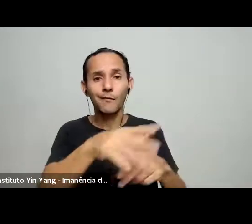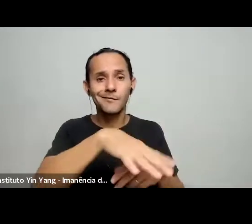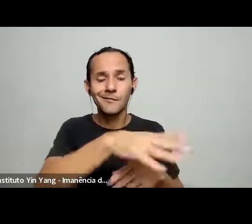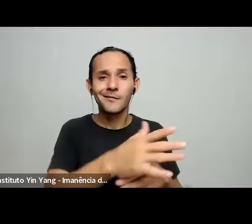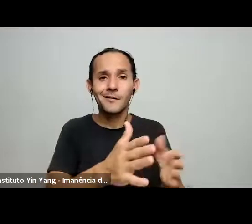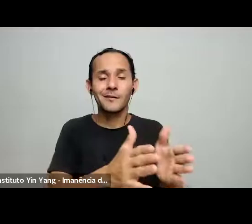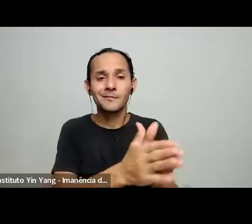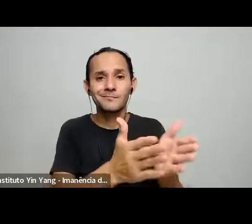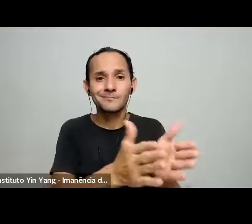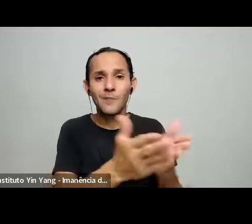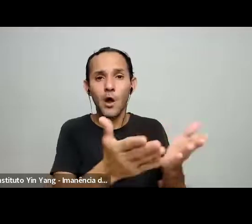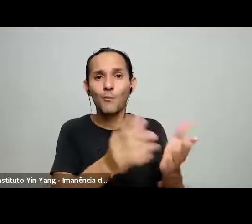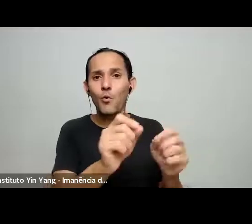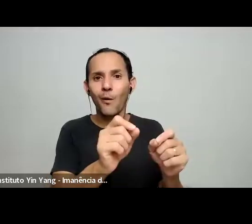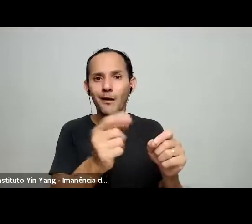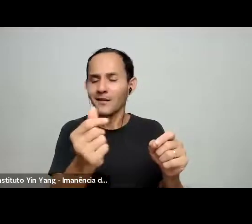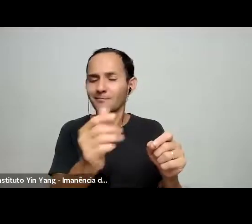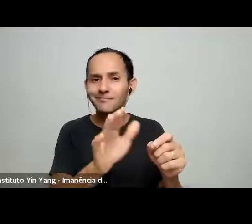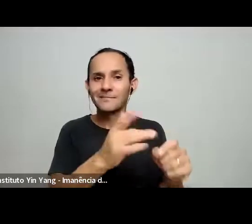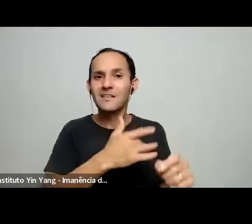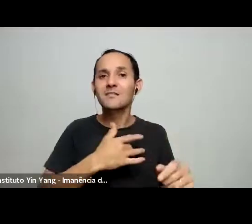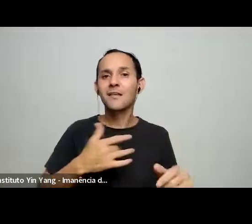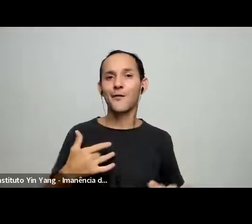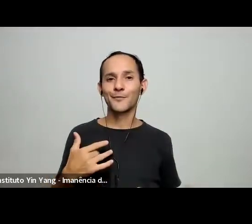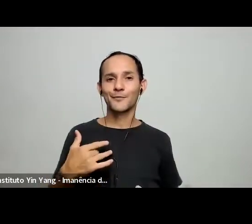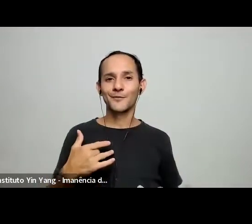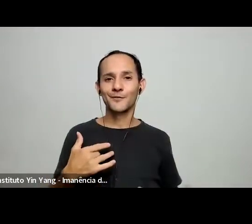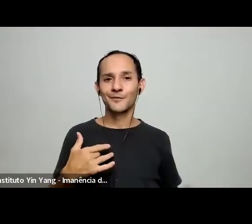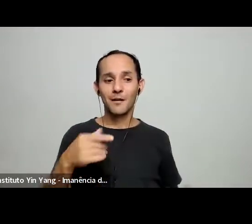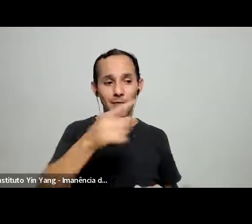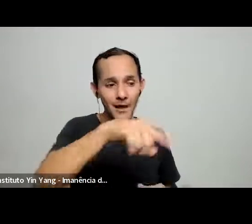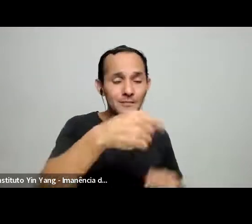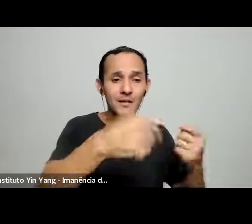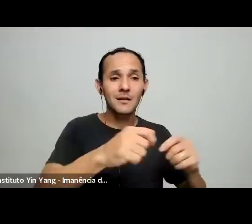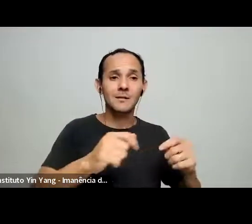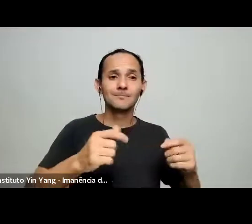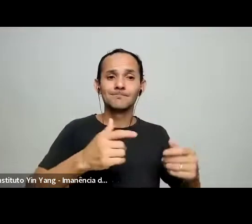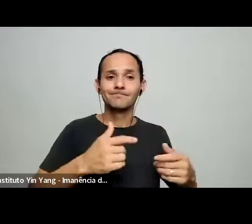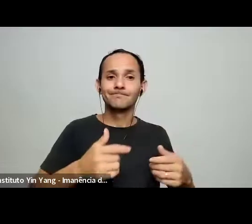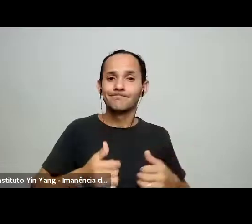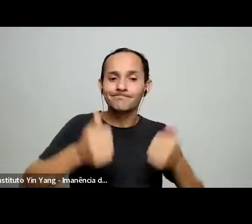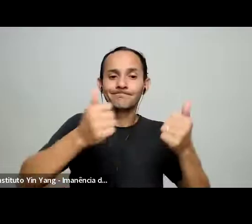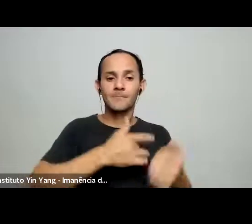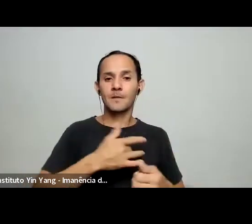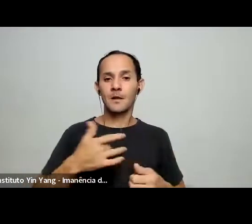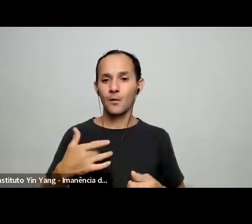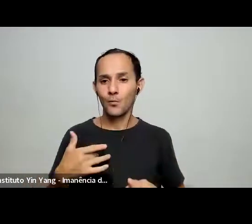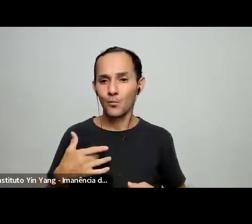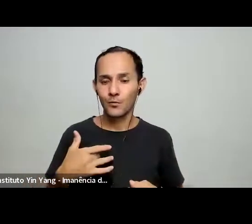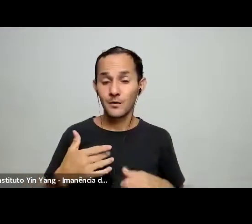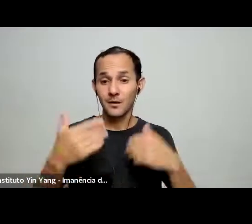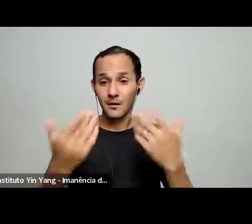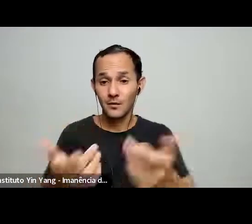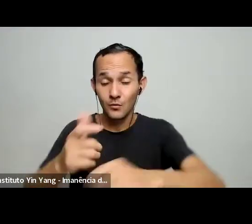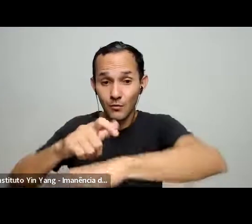de saúde bem-estar, além do tratamento convencional, né? Então, a